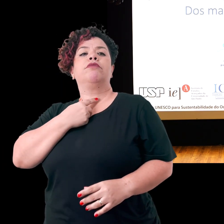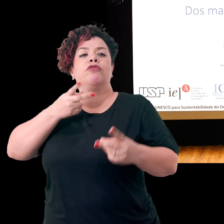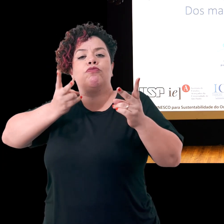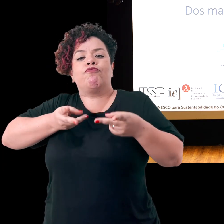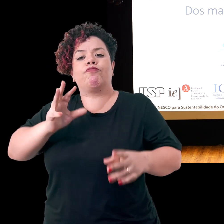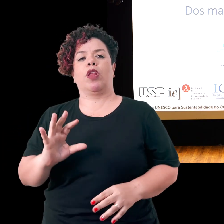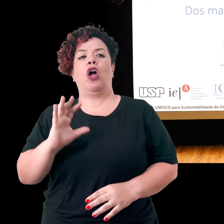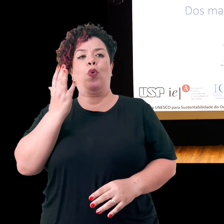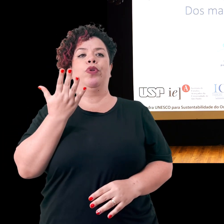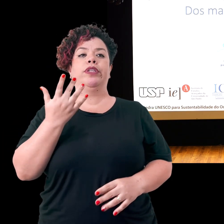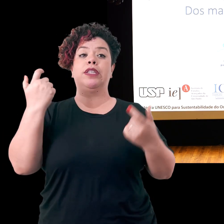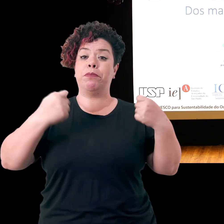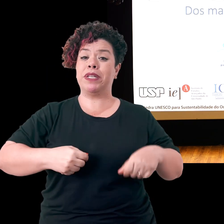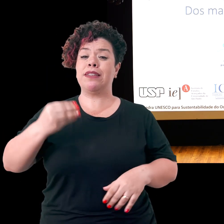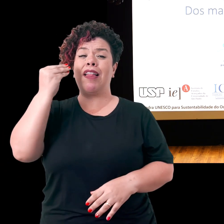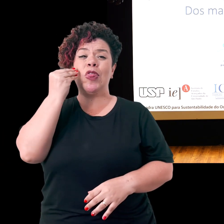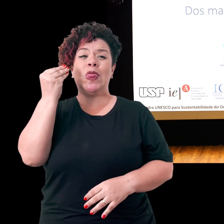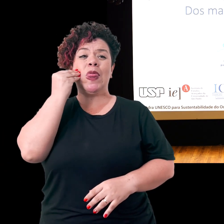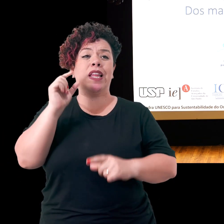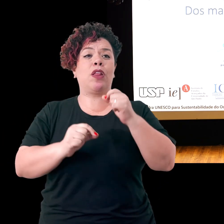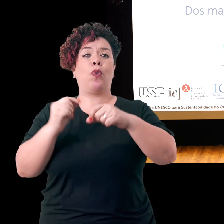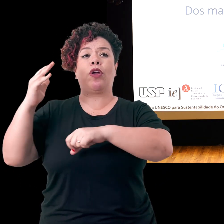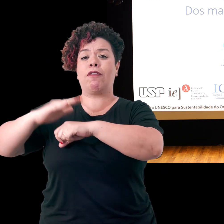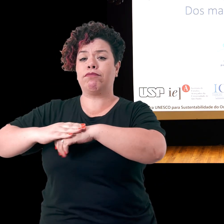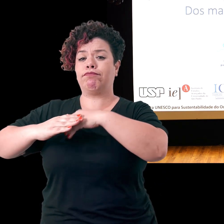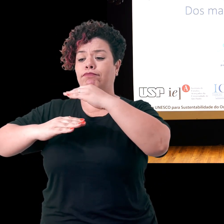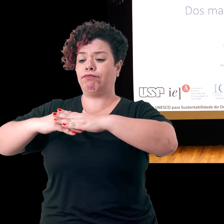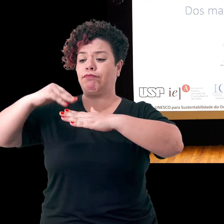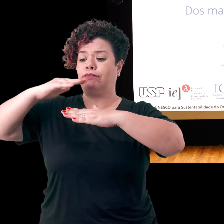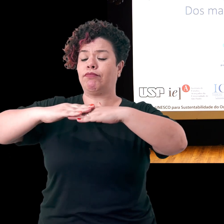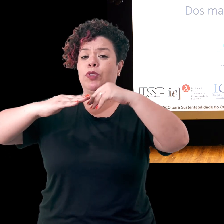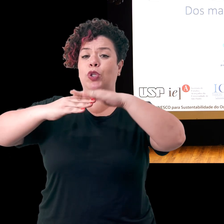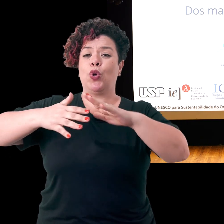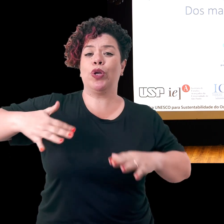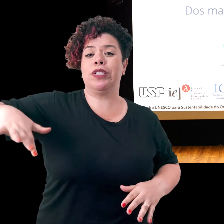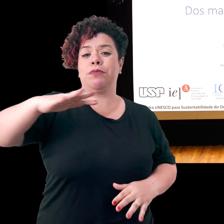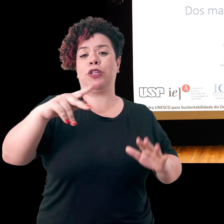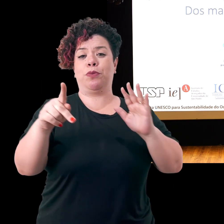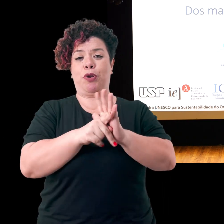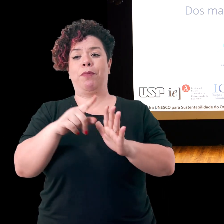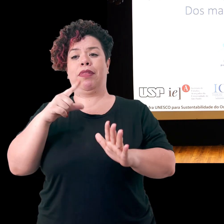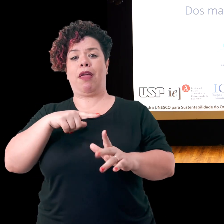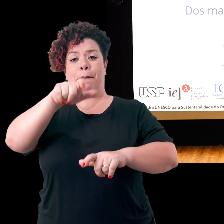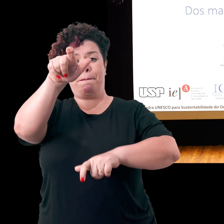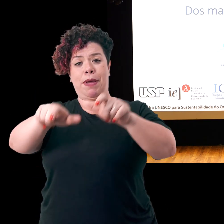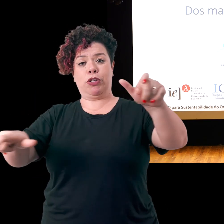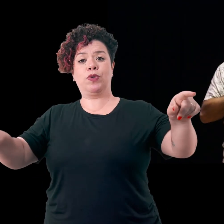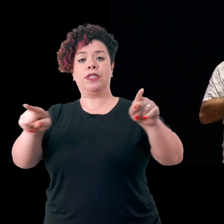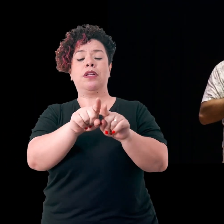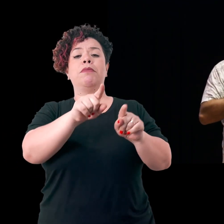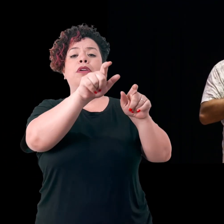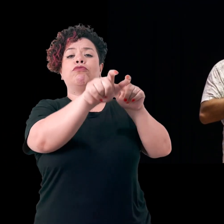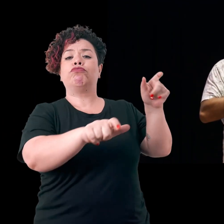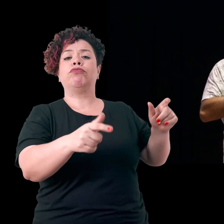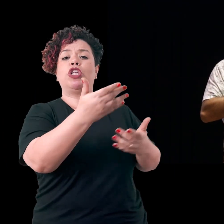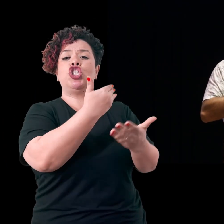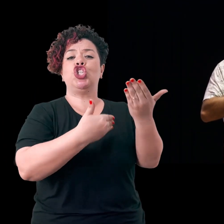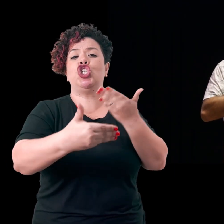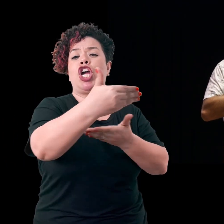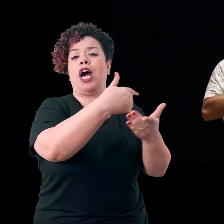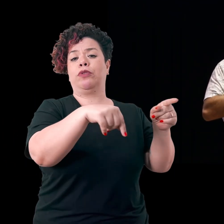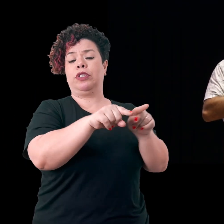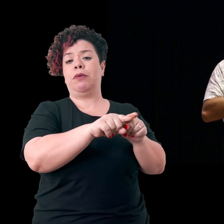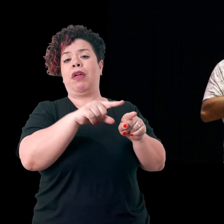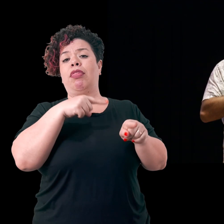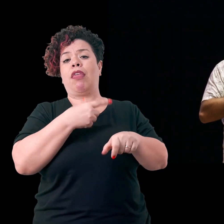e é isso que a gente tem que tentar construir nesses espaços de formação de recursos humanos, nesses espaços de diálogo